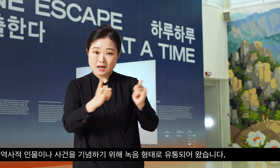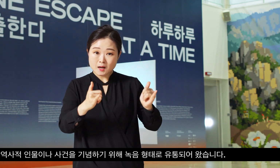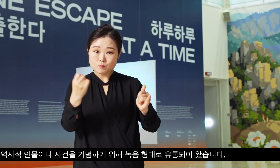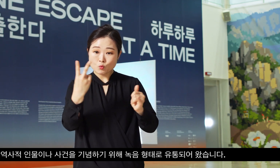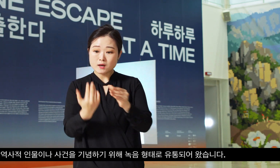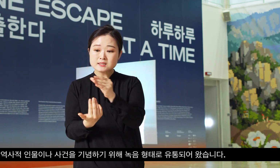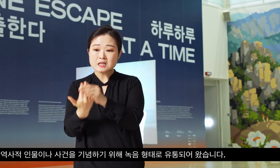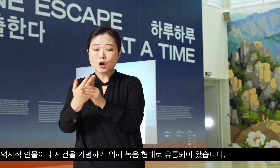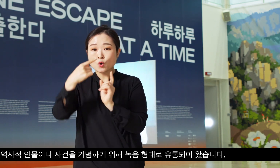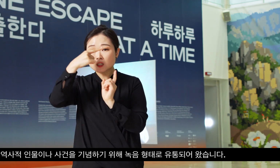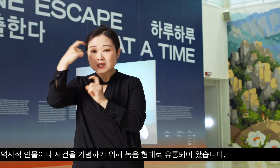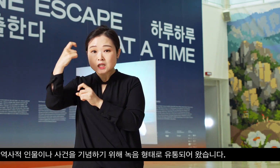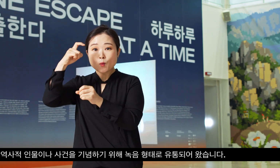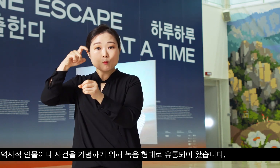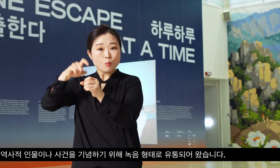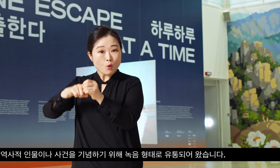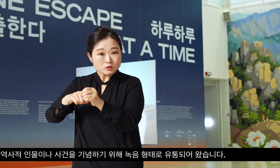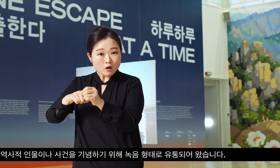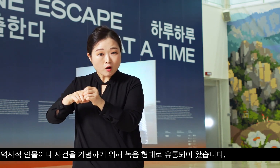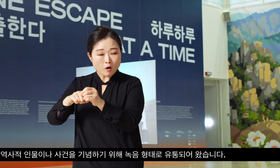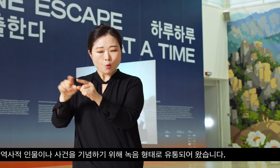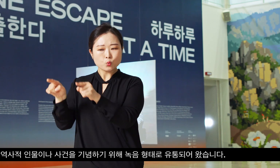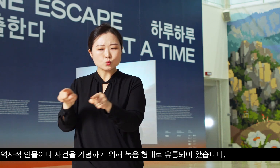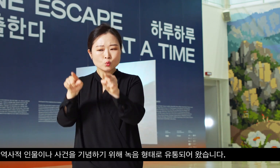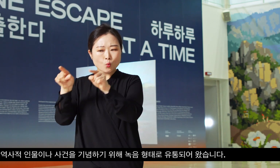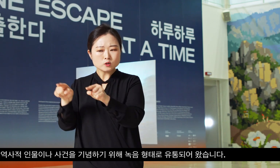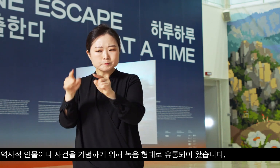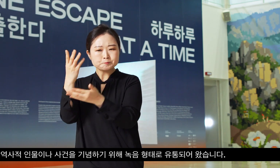위해 녹음 형태로 유통되어 왔습니다.